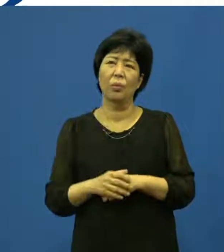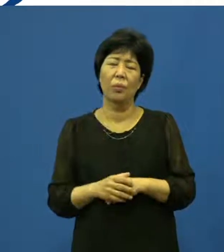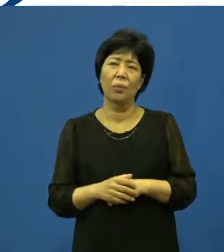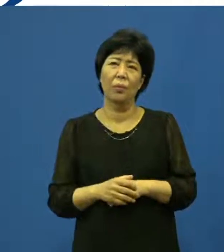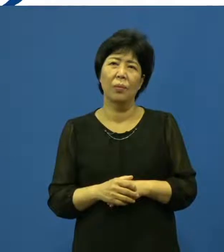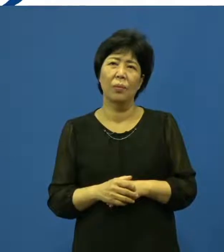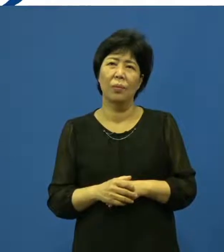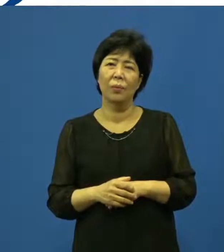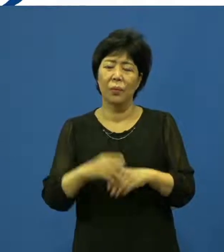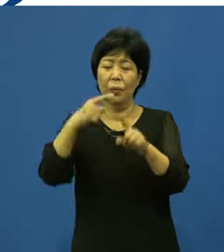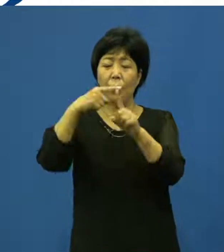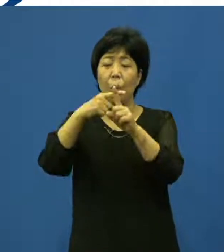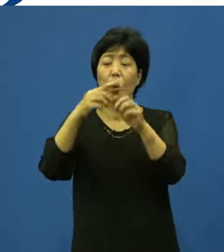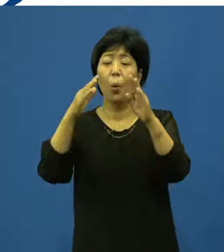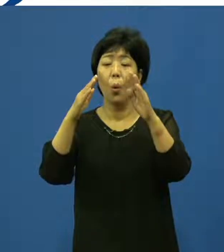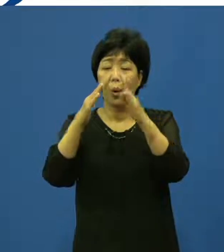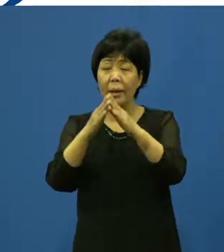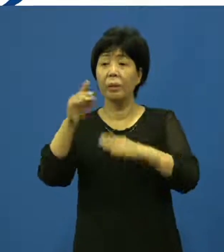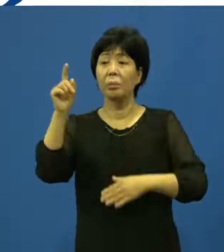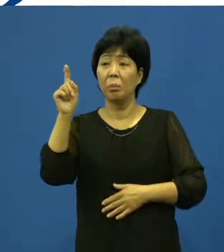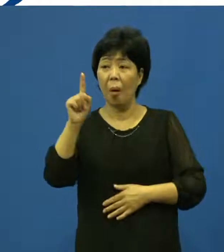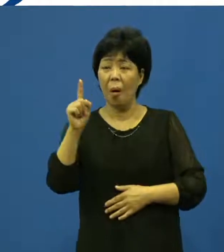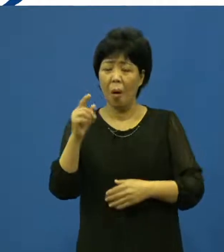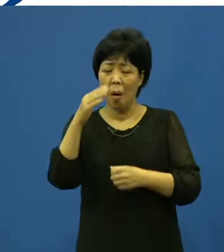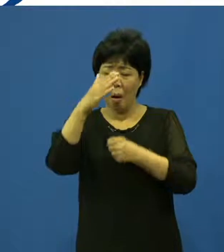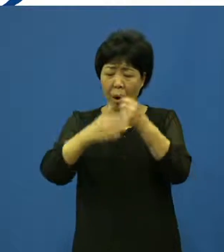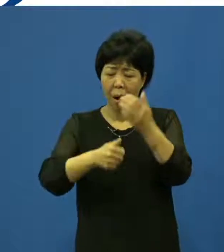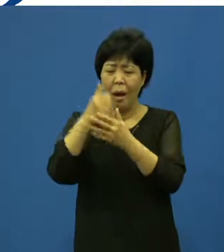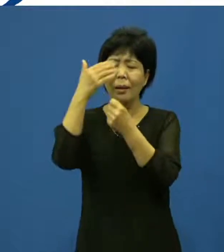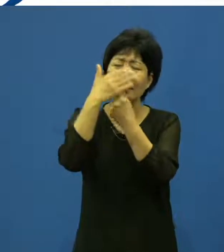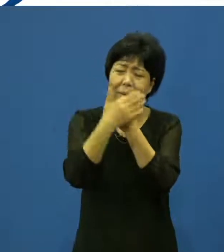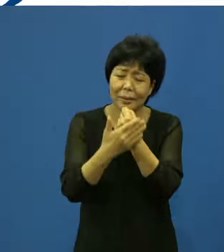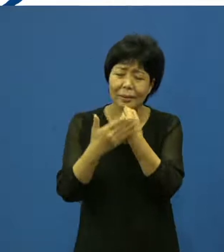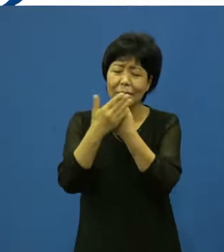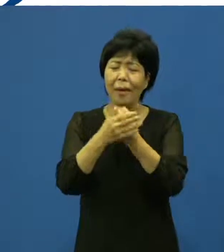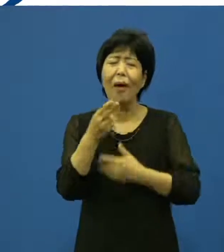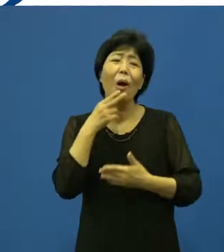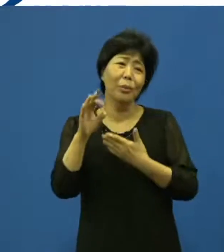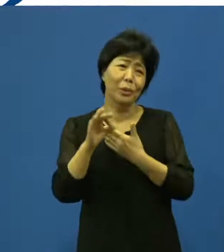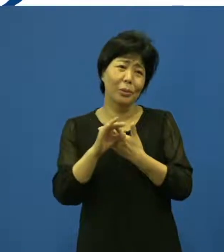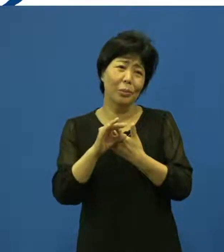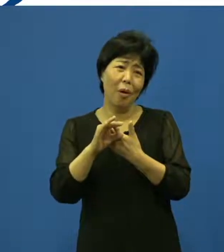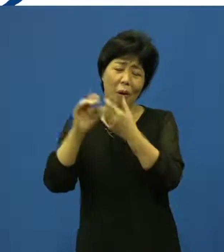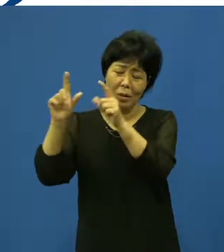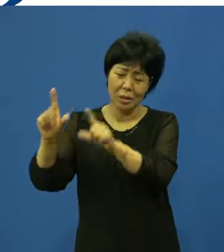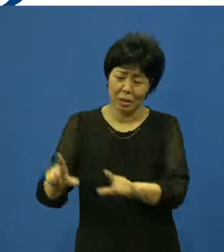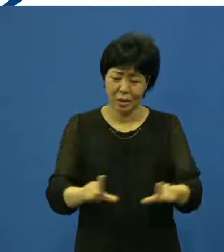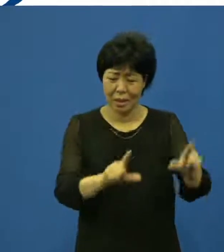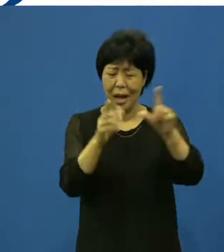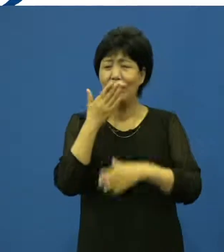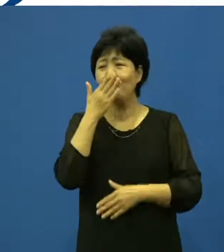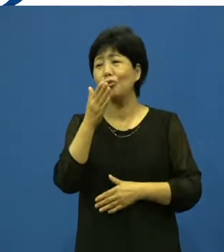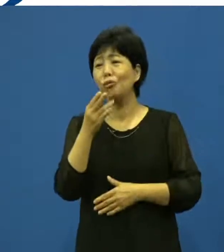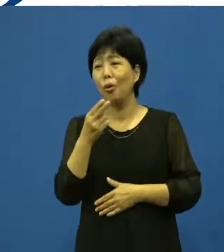여러분, 교회는 어떤 곳입니까? 하나님의 은혜가 아니면 살 수 없는 사람들이 모이는 곳입니다.